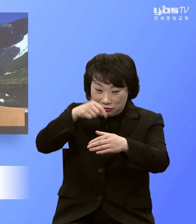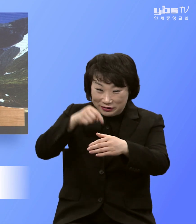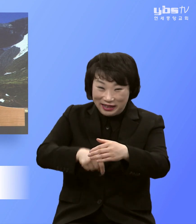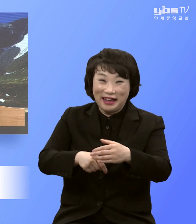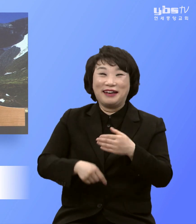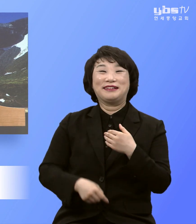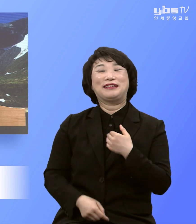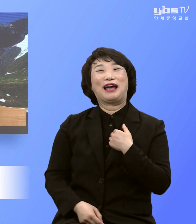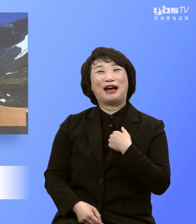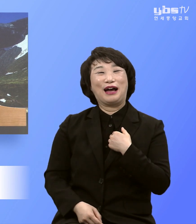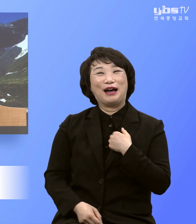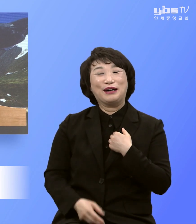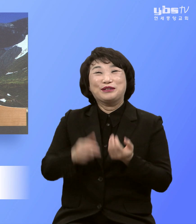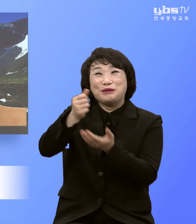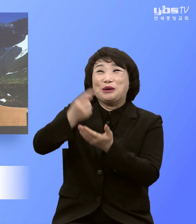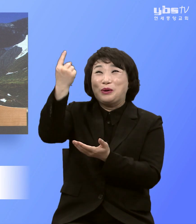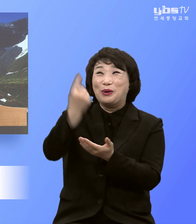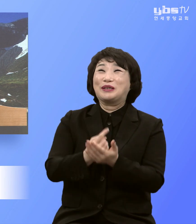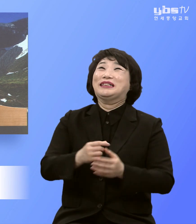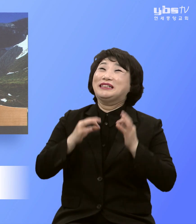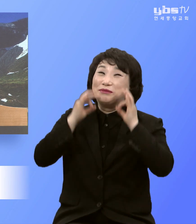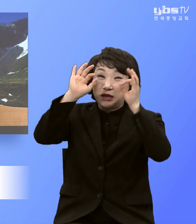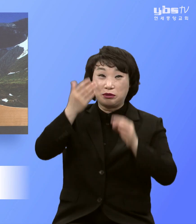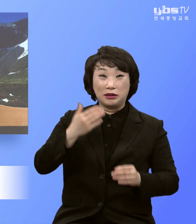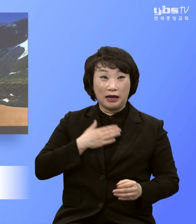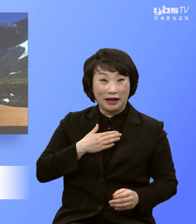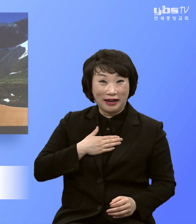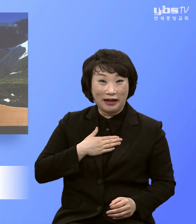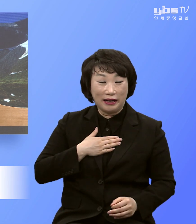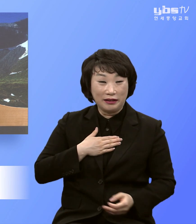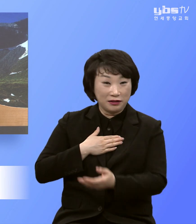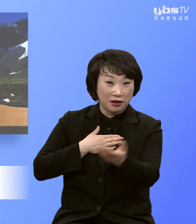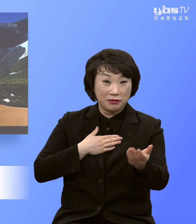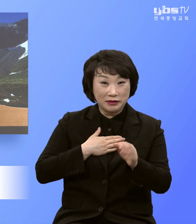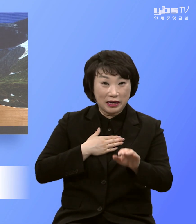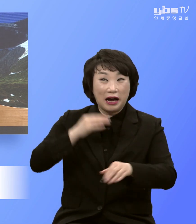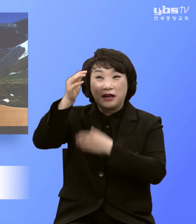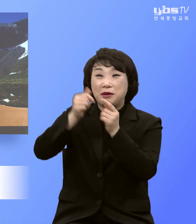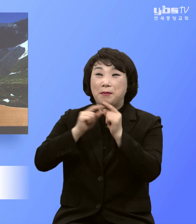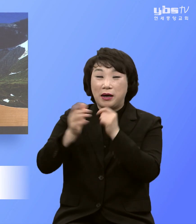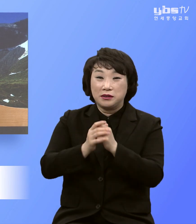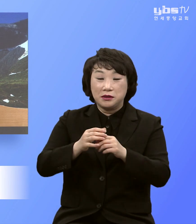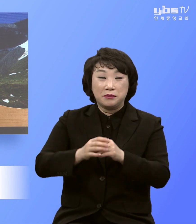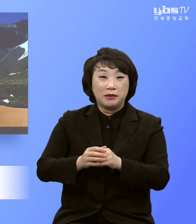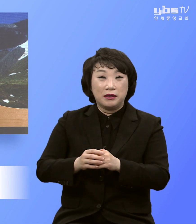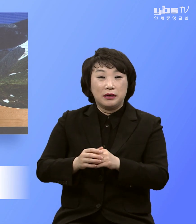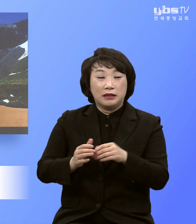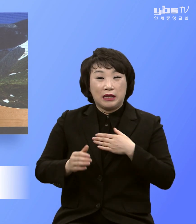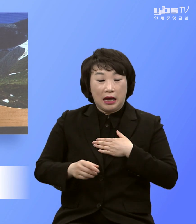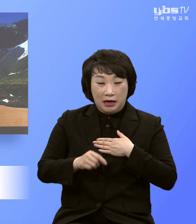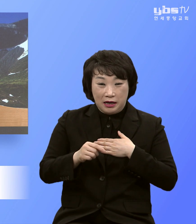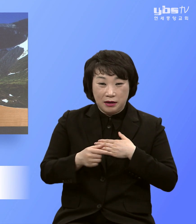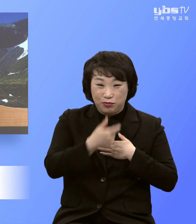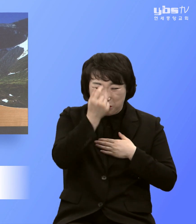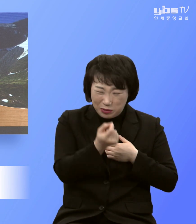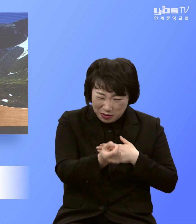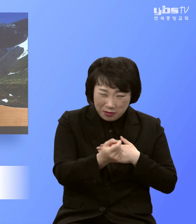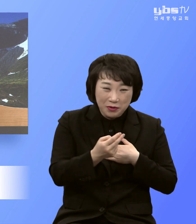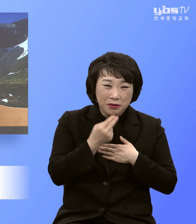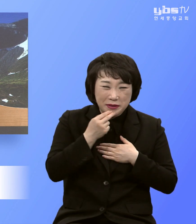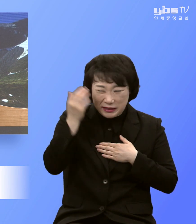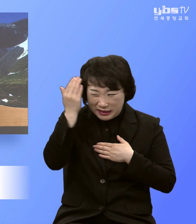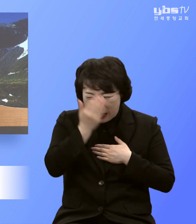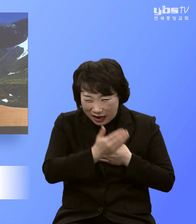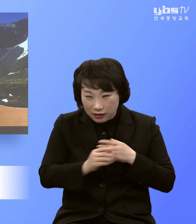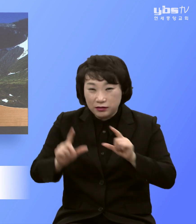가운데에서 나타나기를 힘쓰라. 여러분들이 하나님 말씀 놓고 점 없이 흠 없이 사는 사람